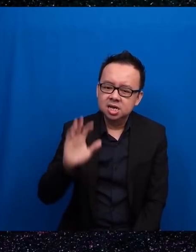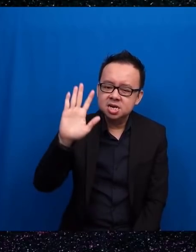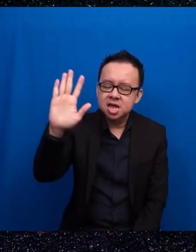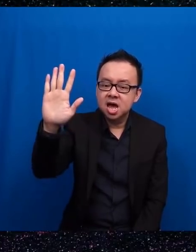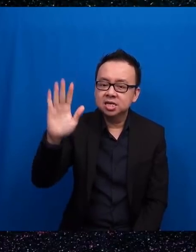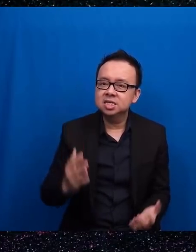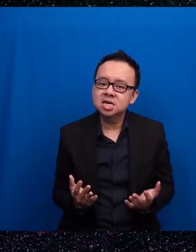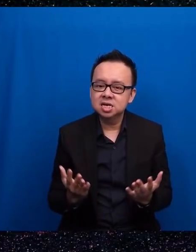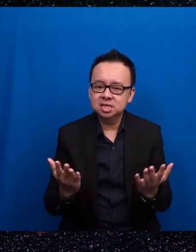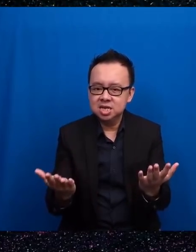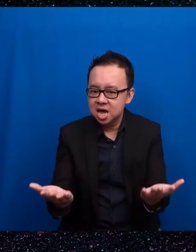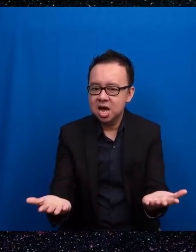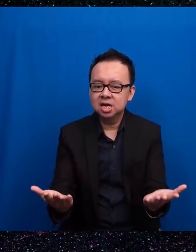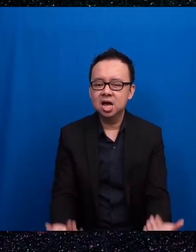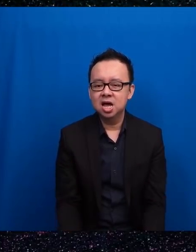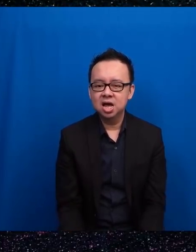yakin Dia